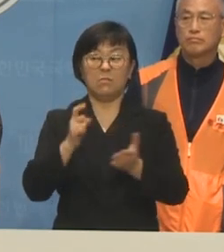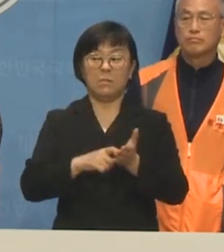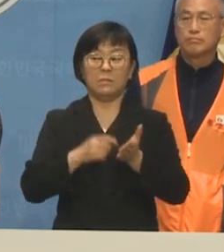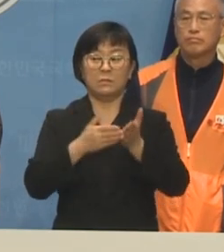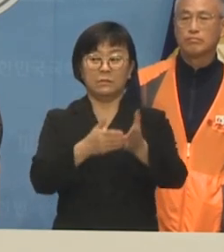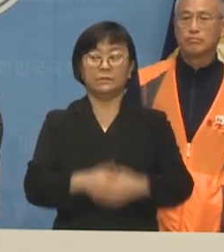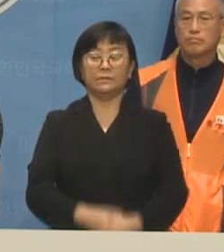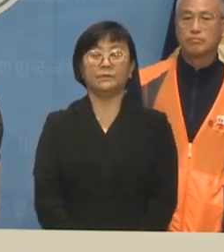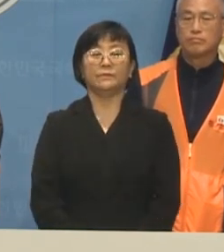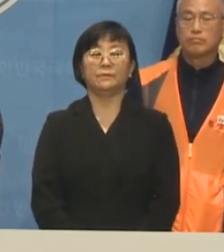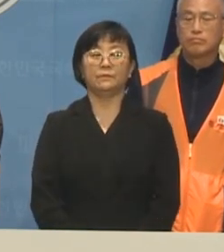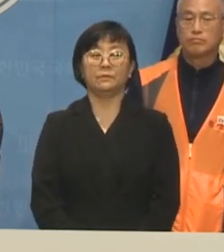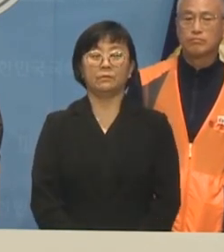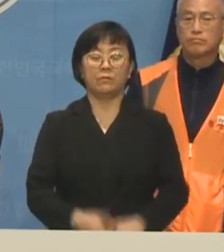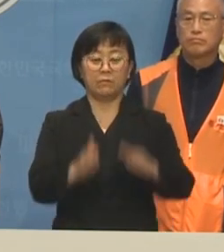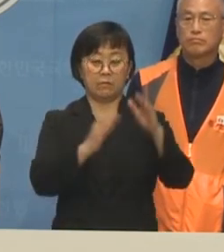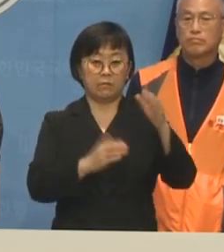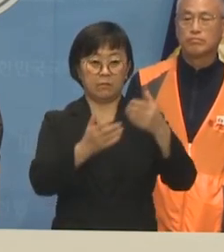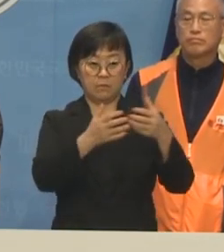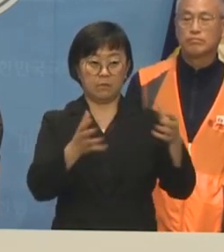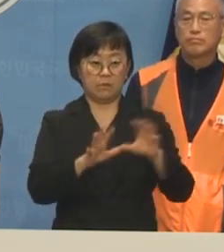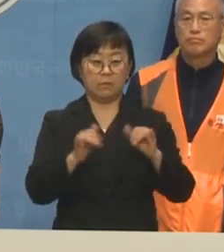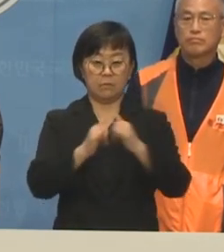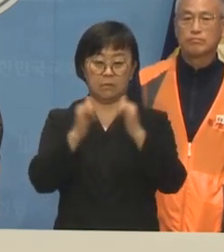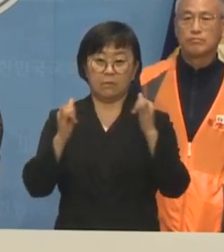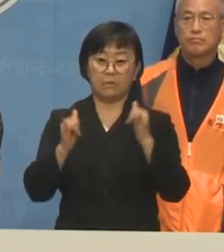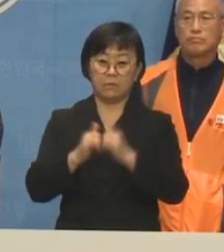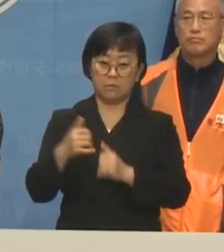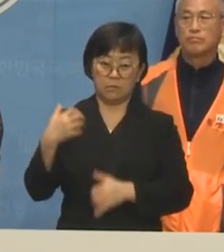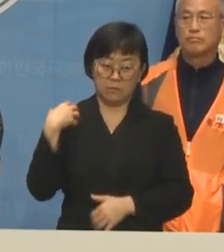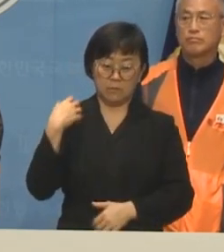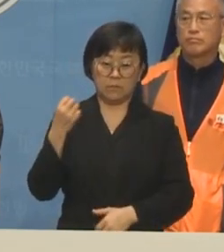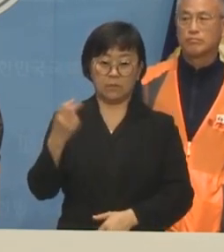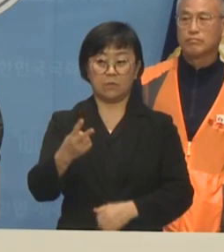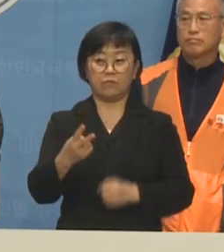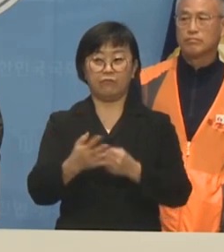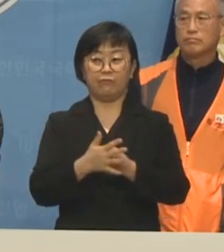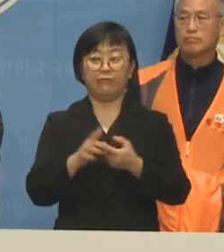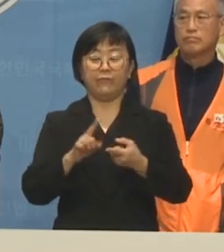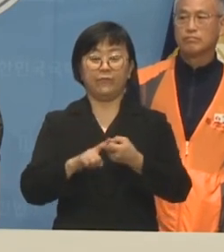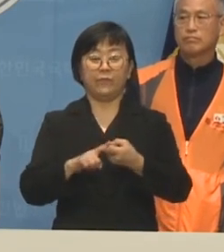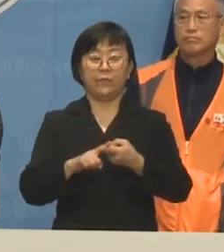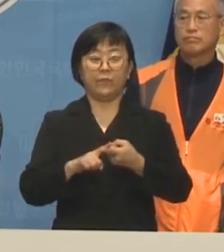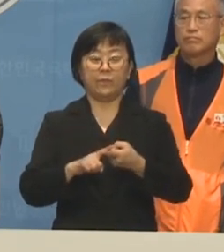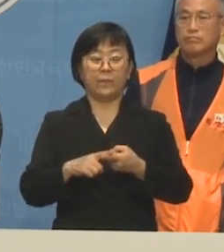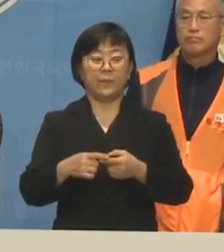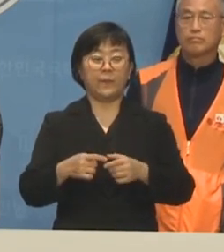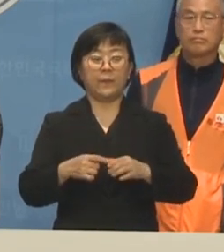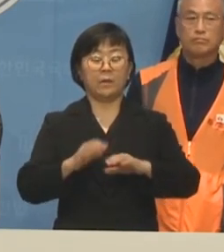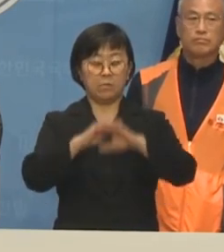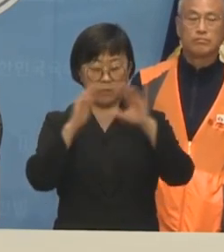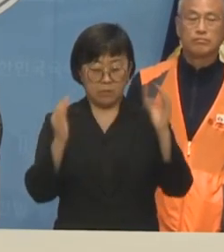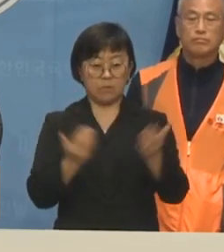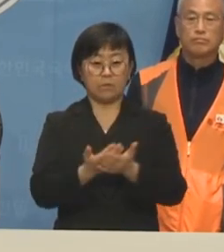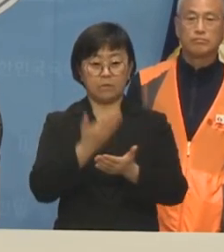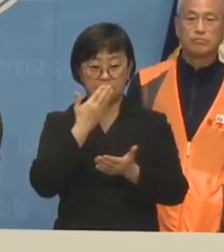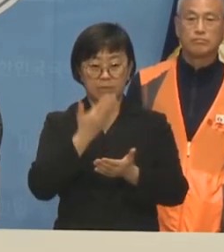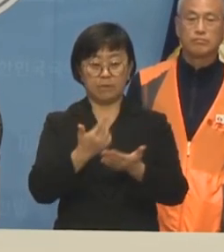촉구드리는 바이고요. 공공기관이 사회적 의무 그리고 이런 책임을 다할 수